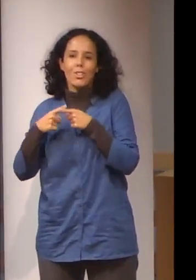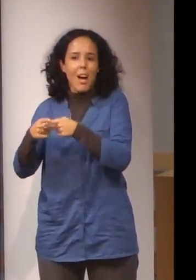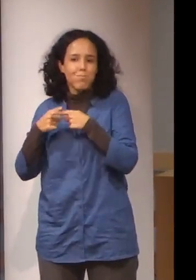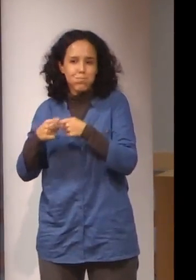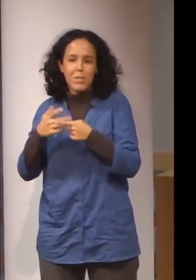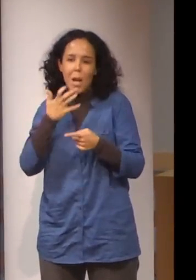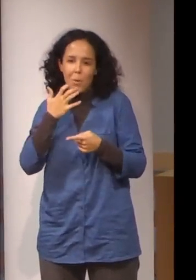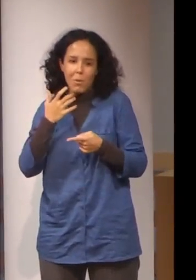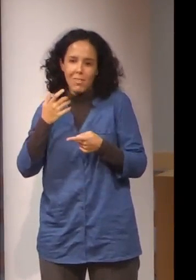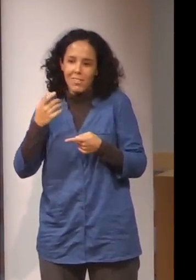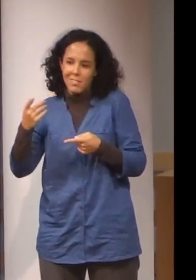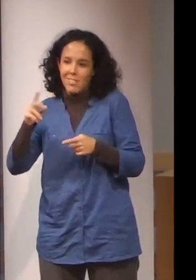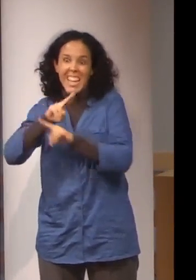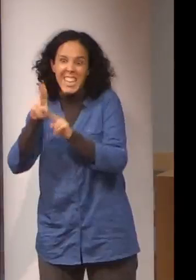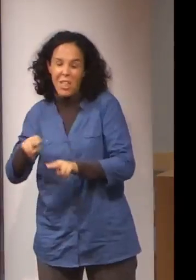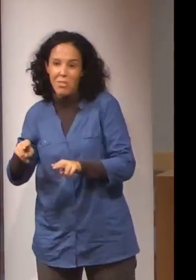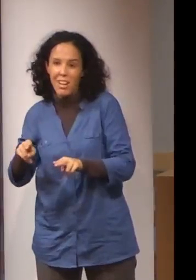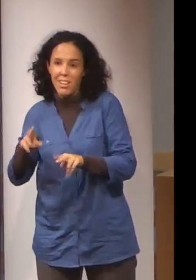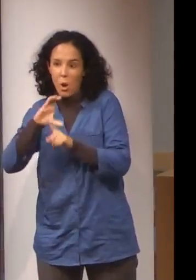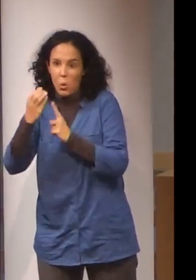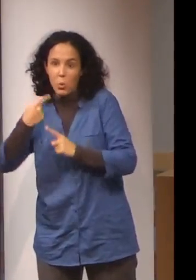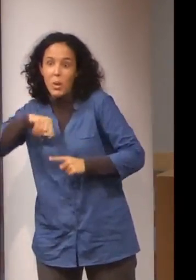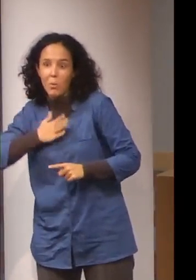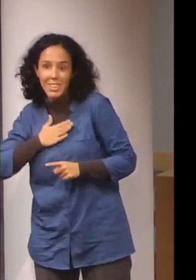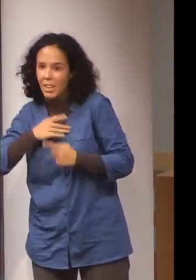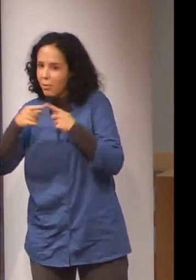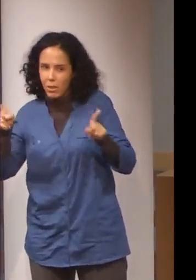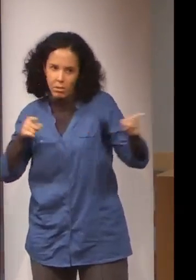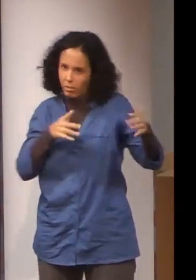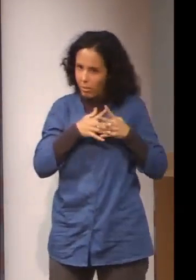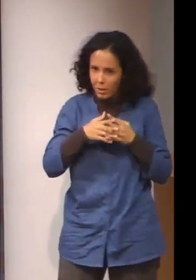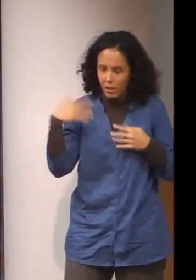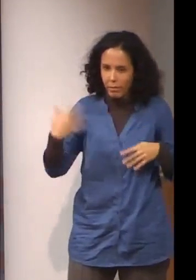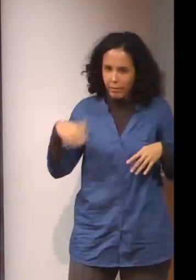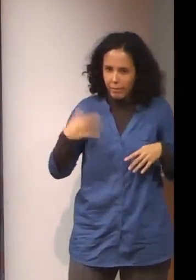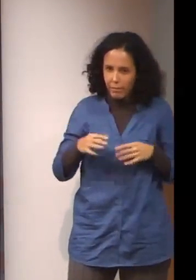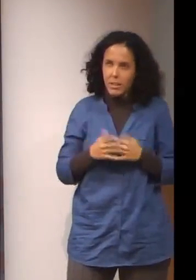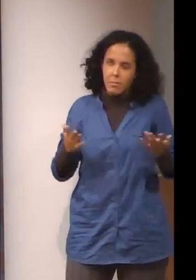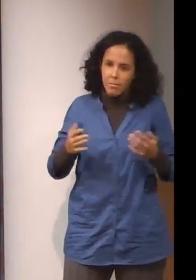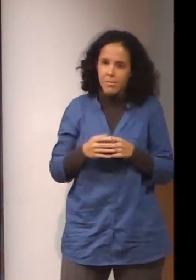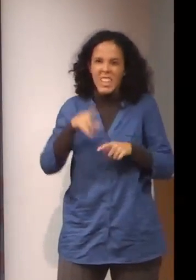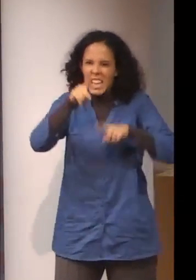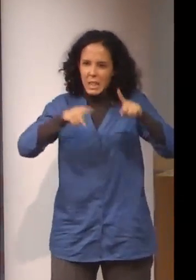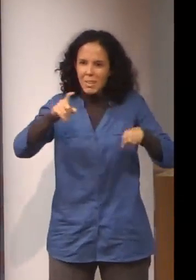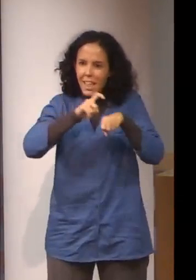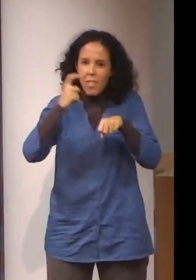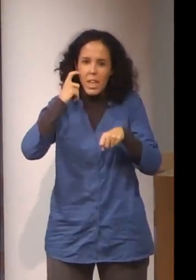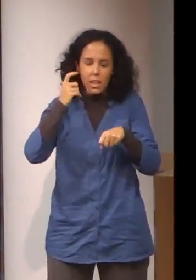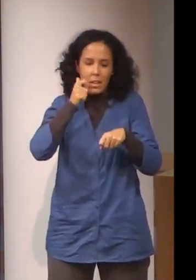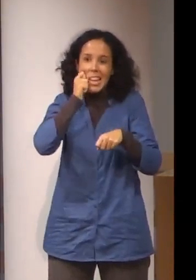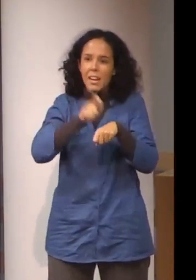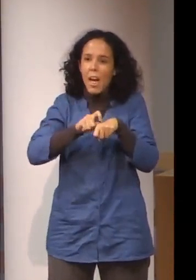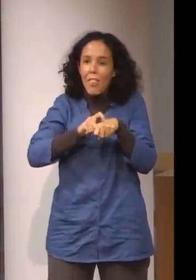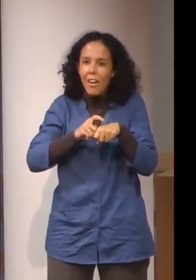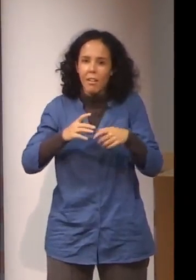bastante alto. Compartíamos también otras cosas, que era una cultura, digámosla, internacional,